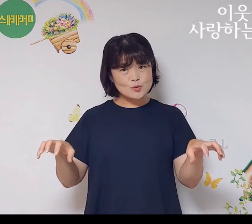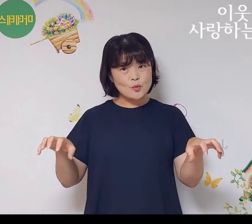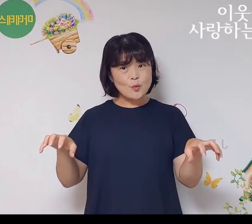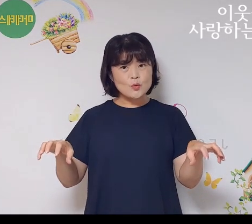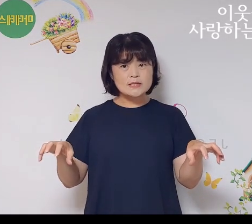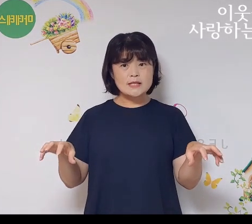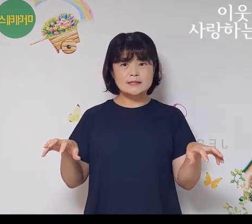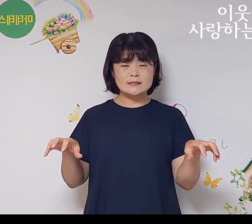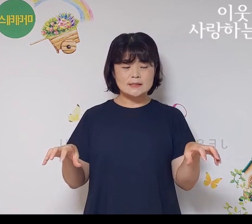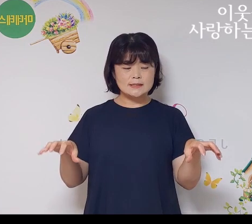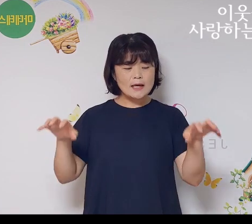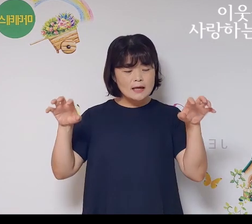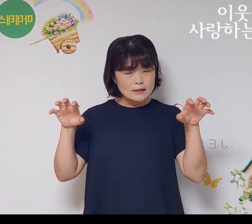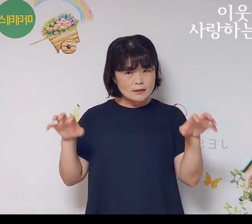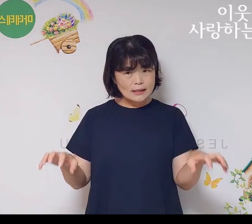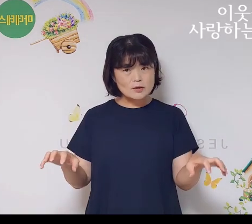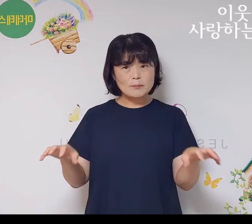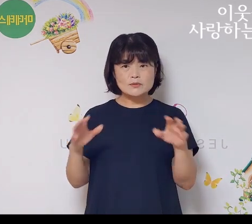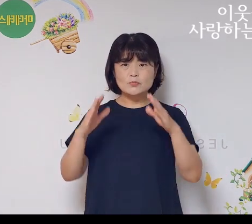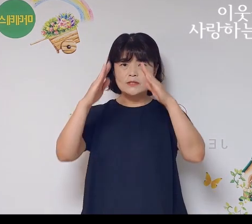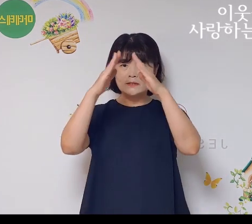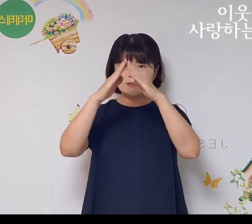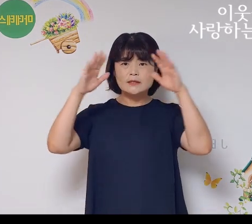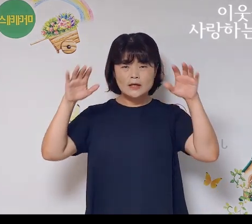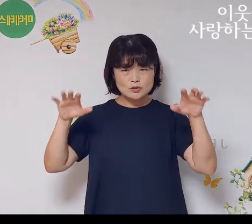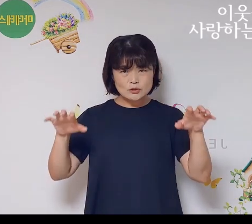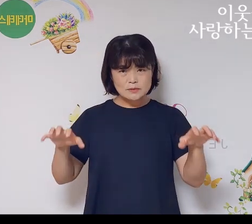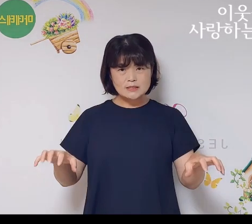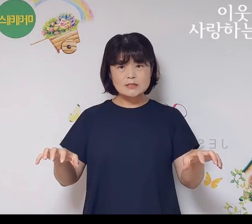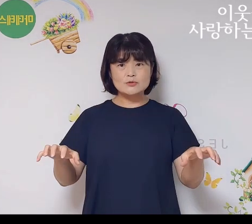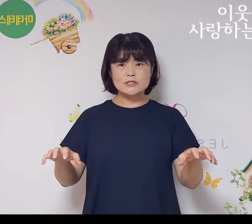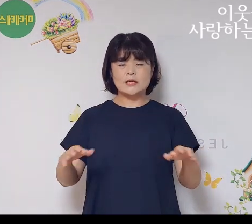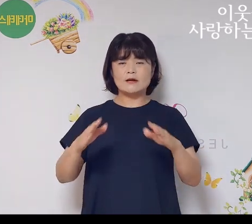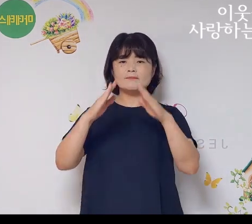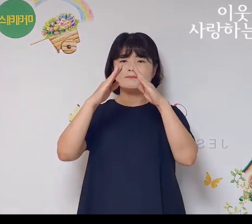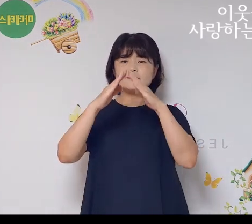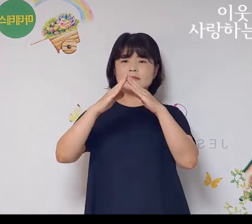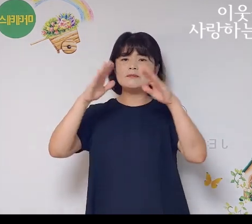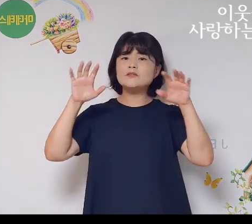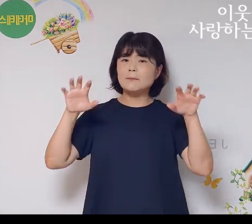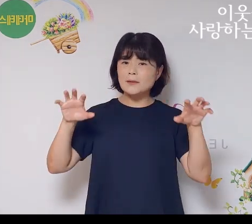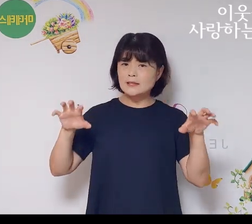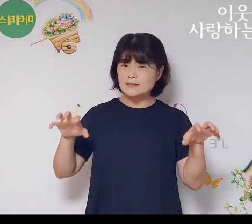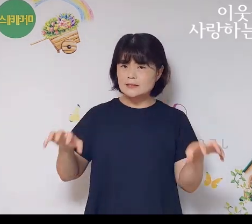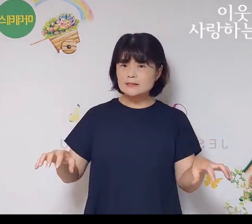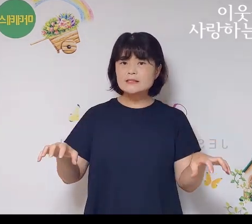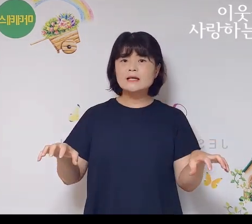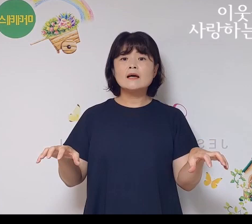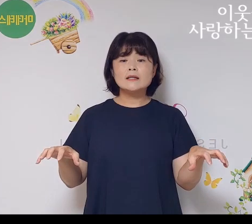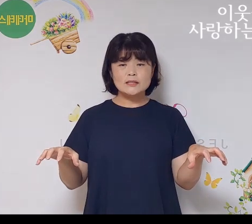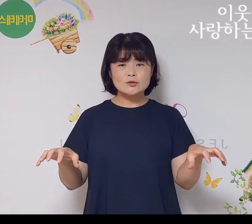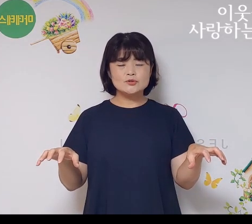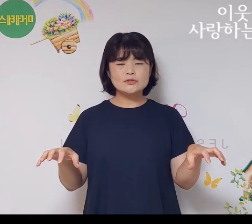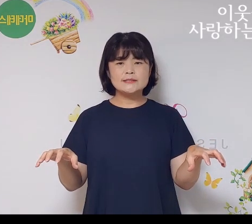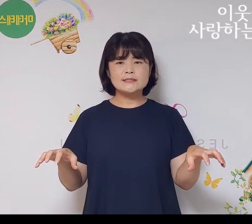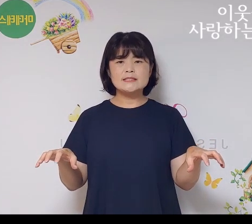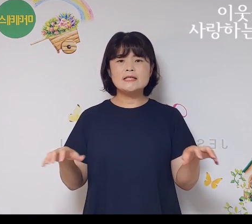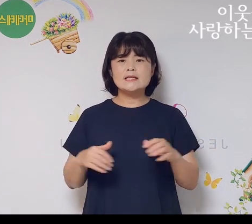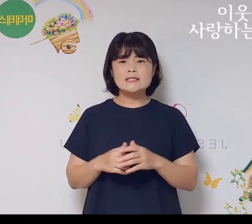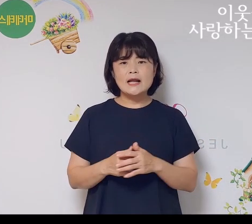장소, 곳이라는 뜻인데 양옆에 손을 해주시면 이웃이에요. 집 옆에 있는 이웃을